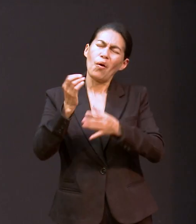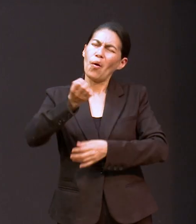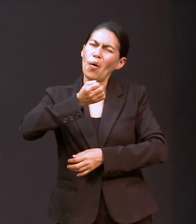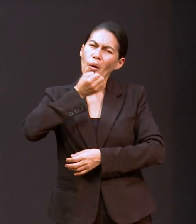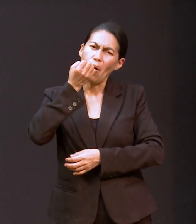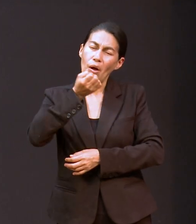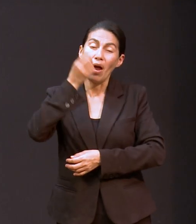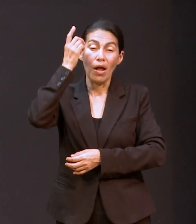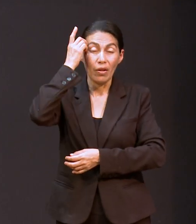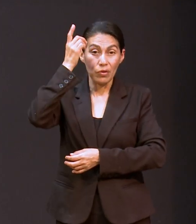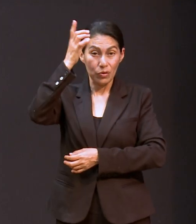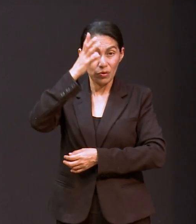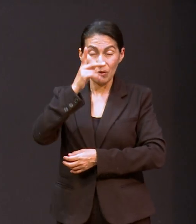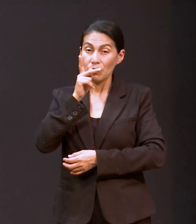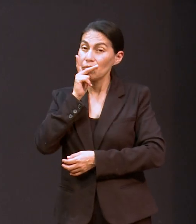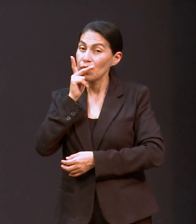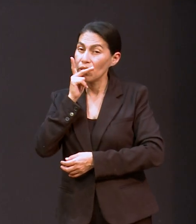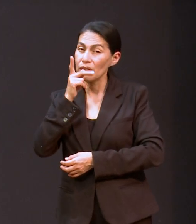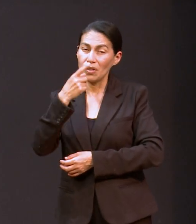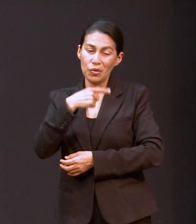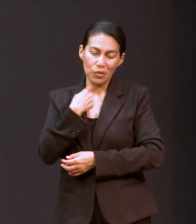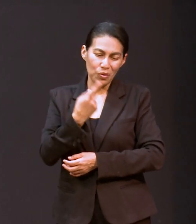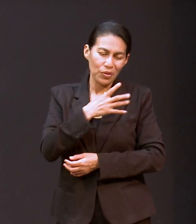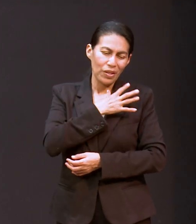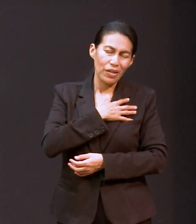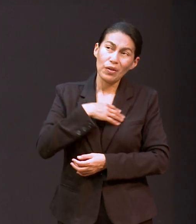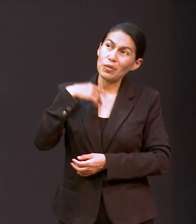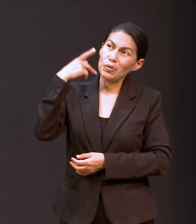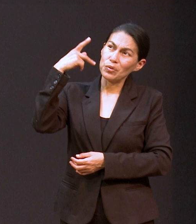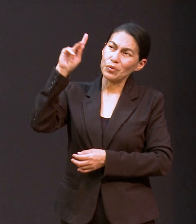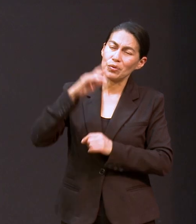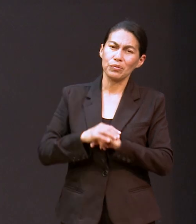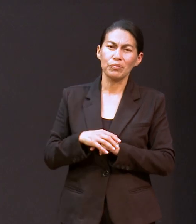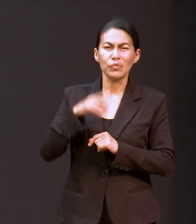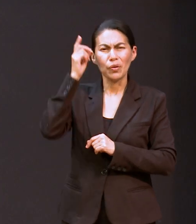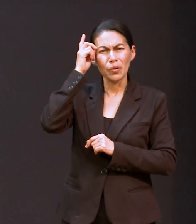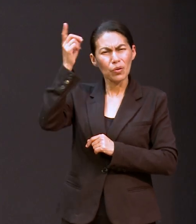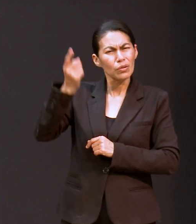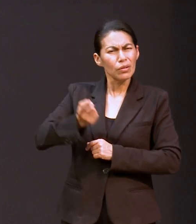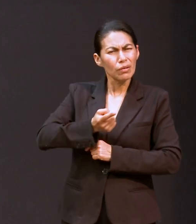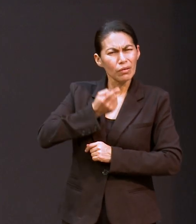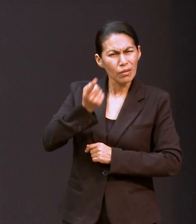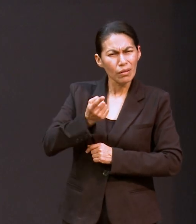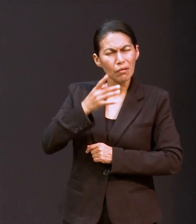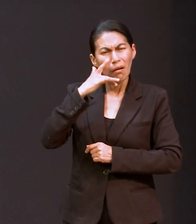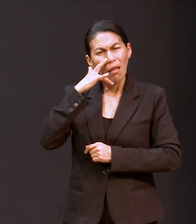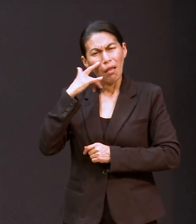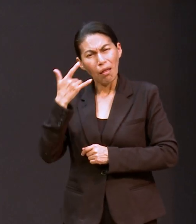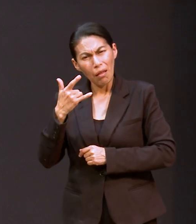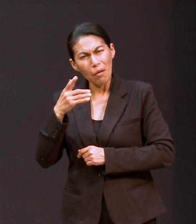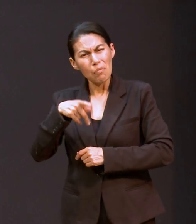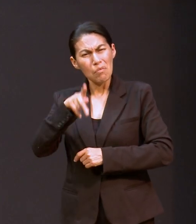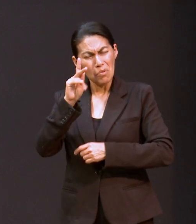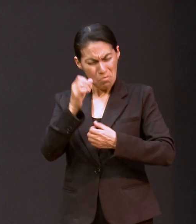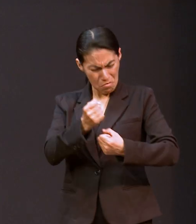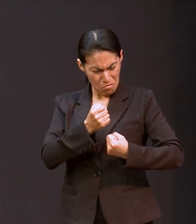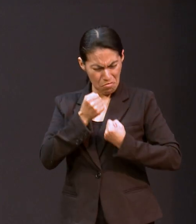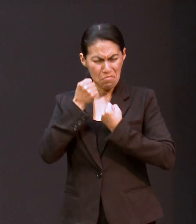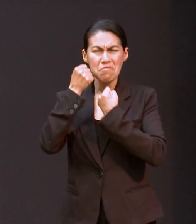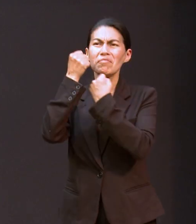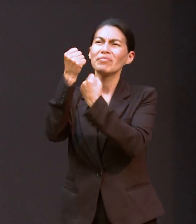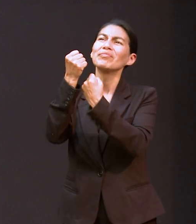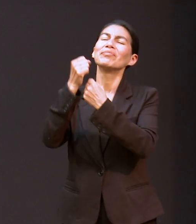Dios como un mismo padre amante celestial eterno invisible poderoso Así que